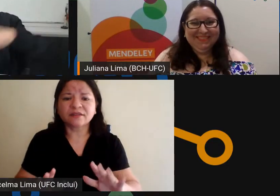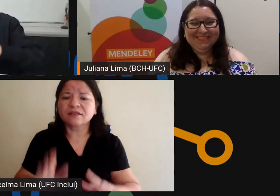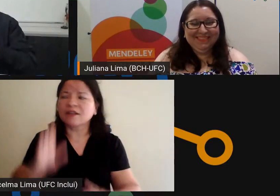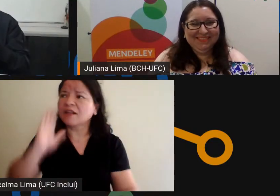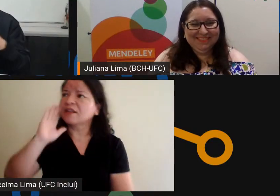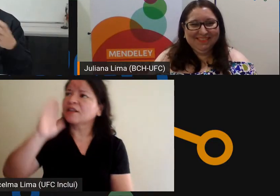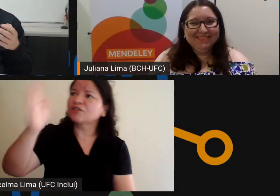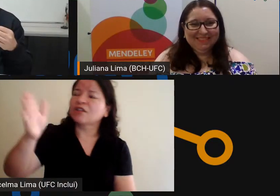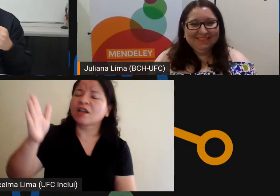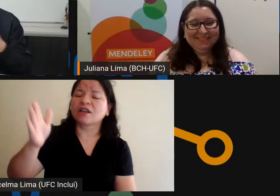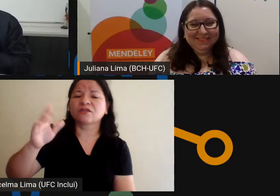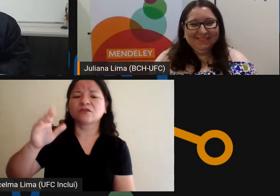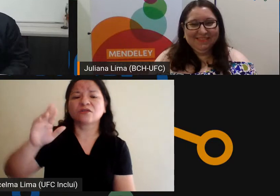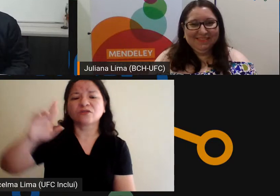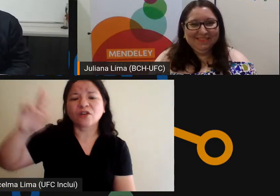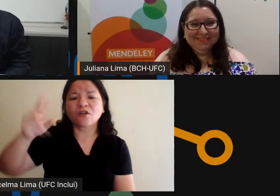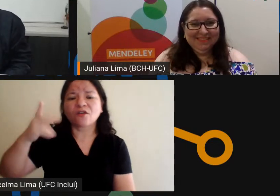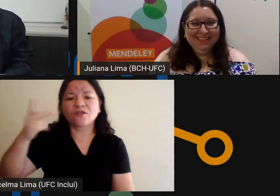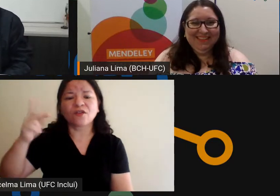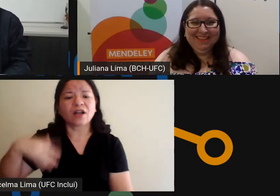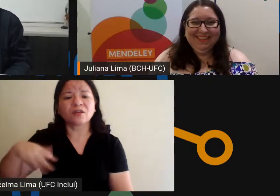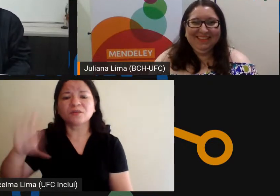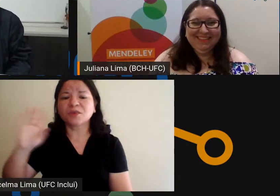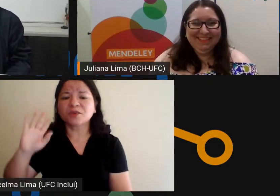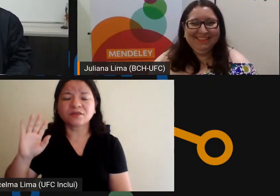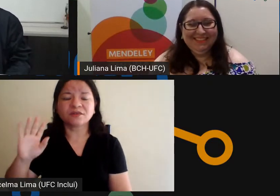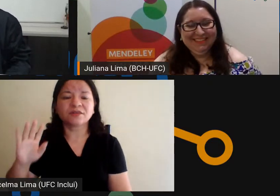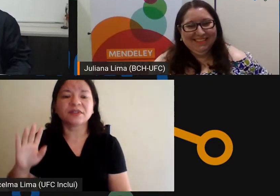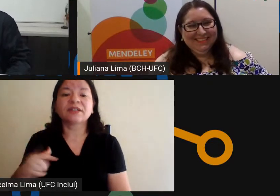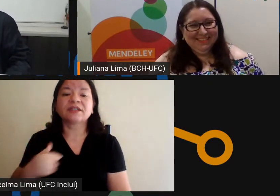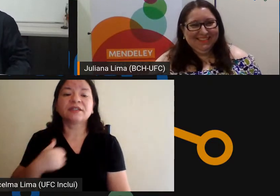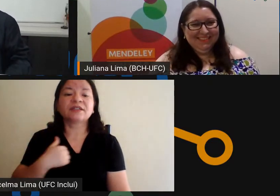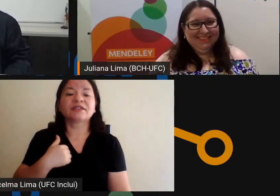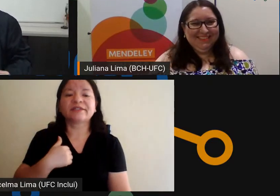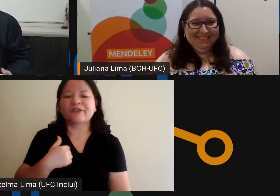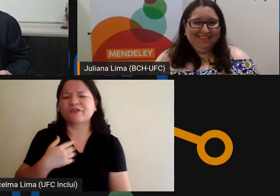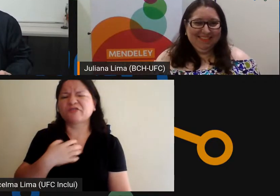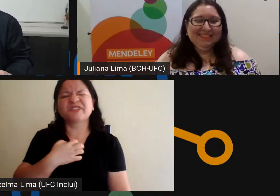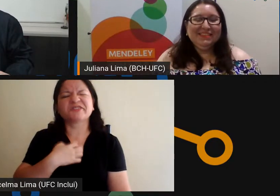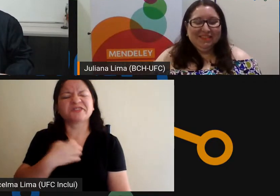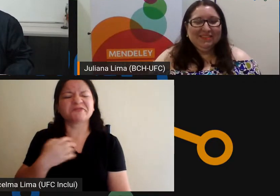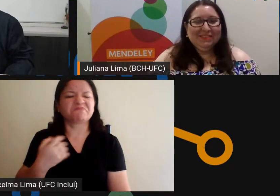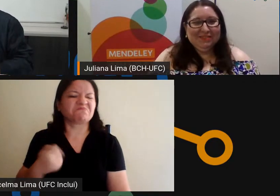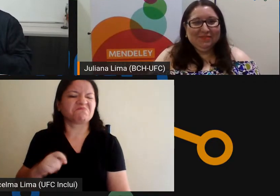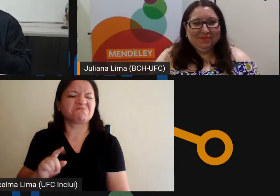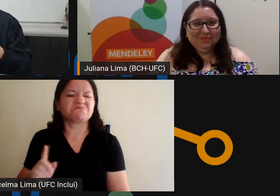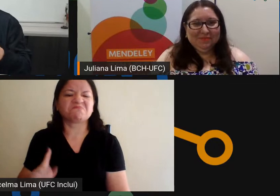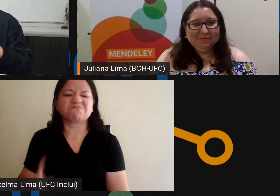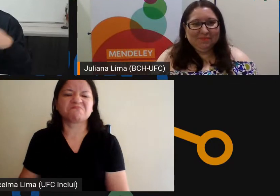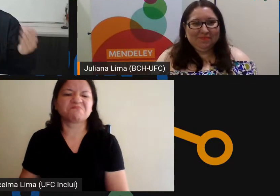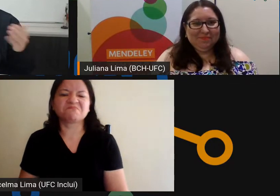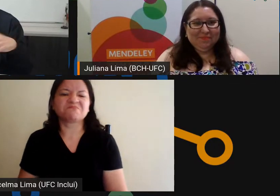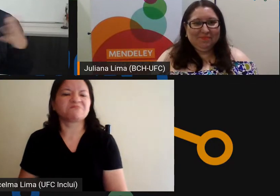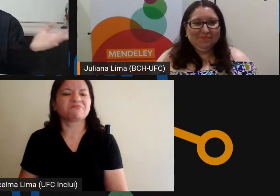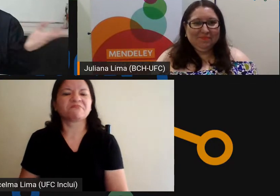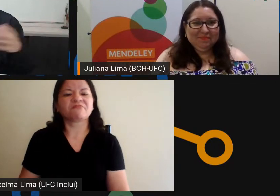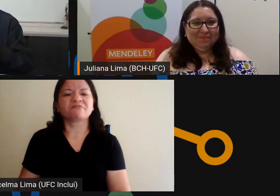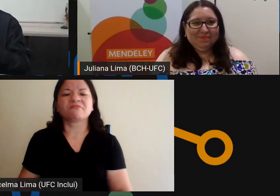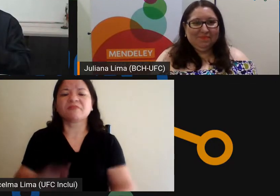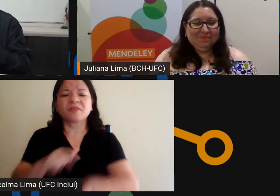já direto, vamos trocar figurinha. Então, eu não vejo necessidade, tá? É a hora que